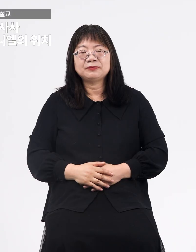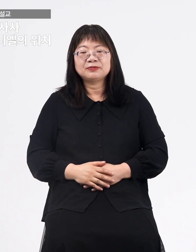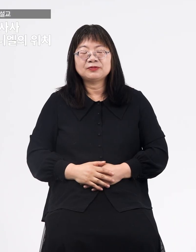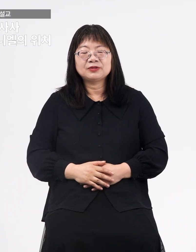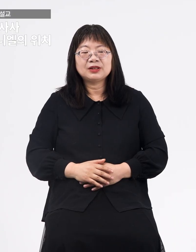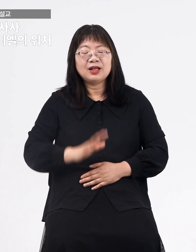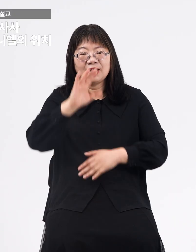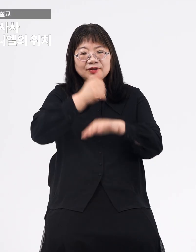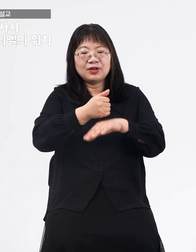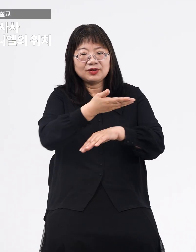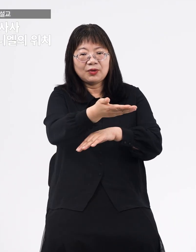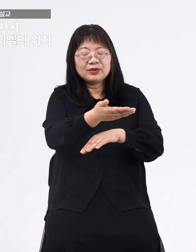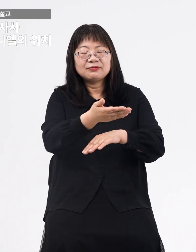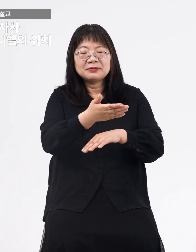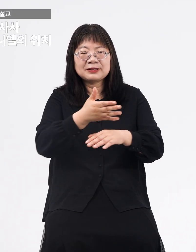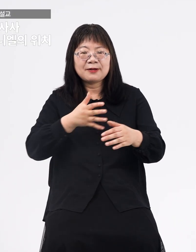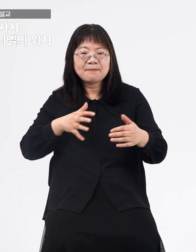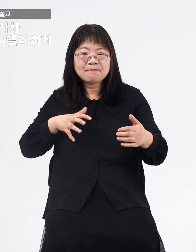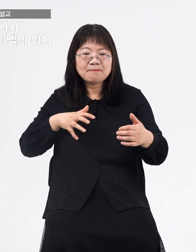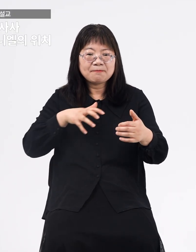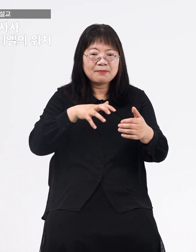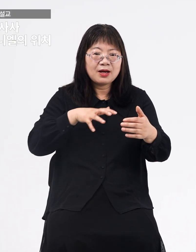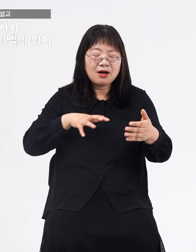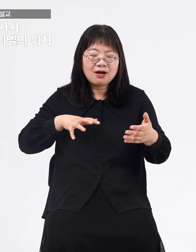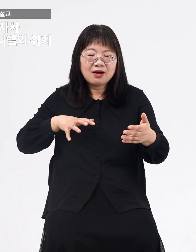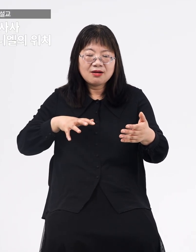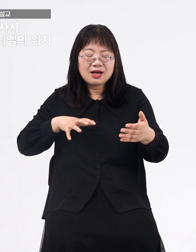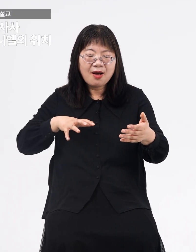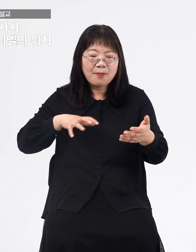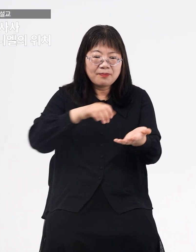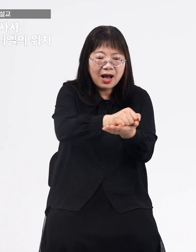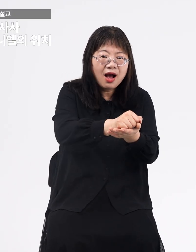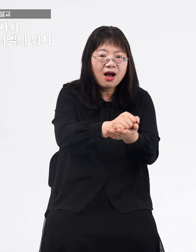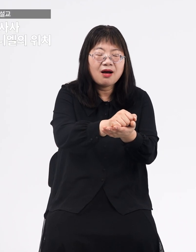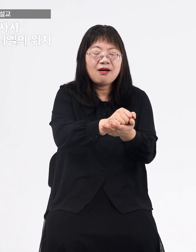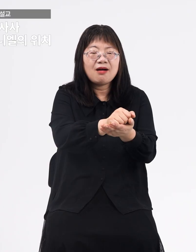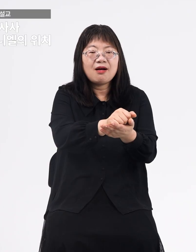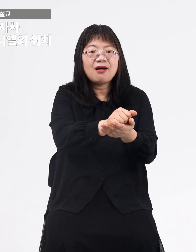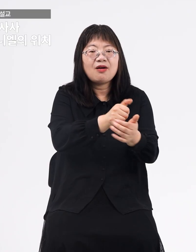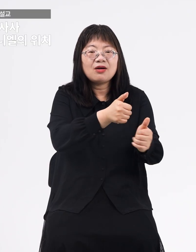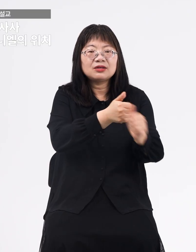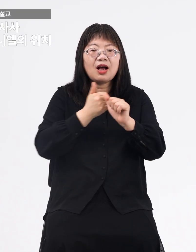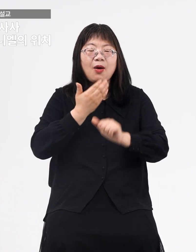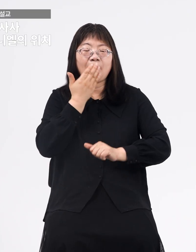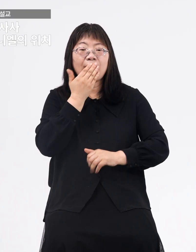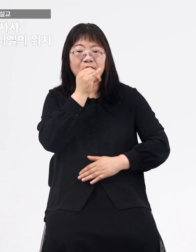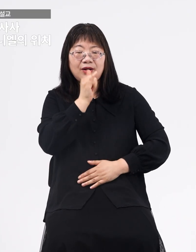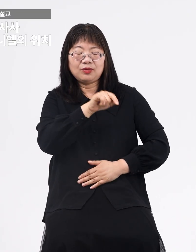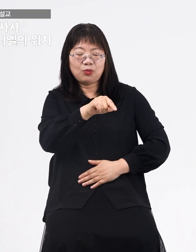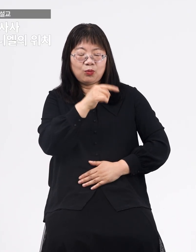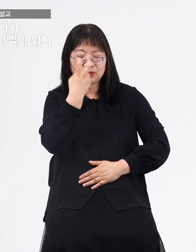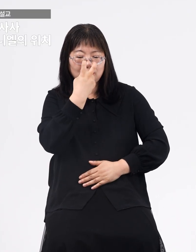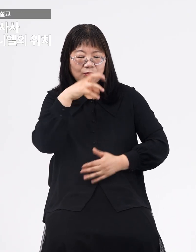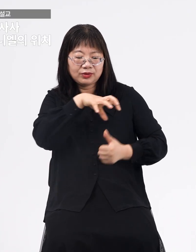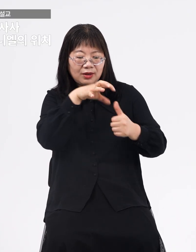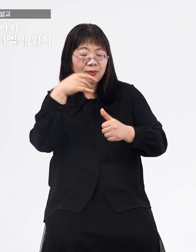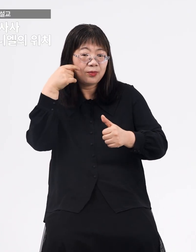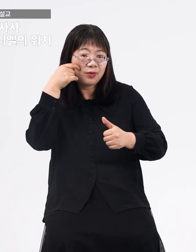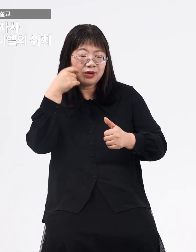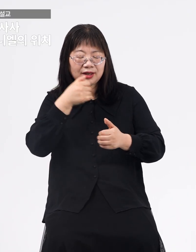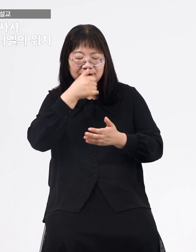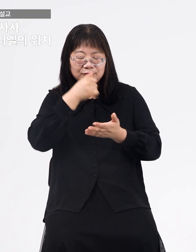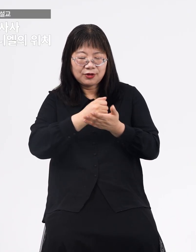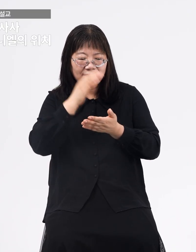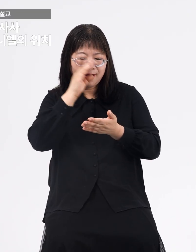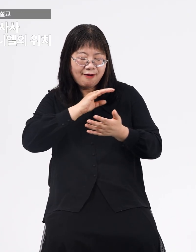혹독하게 가시 역할을 할 것인가, 너희들의 올무가 될 것인가, 이제 너희도 통제할 수 없는 죄악의